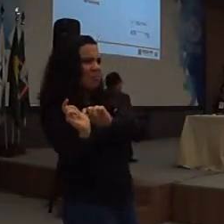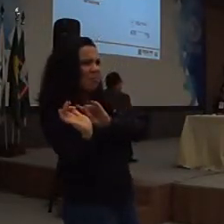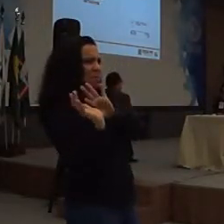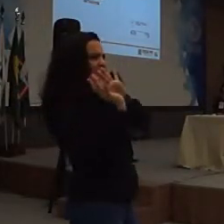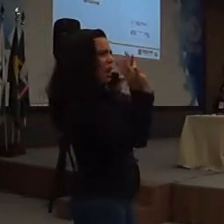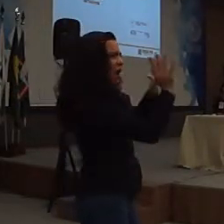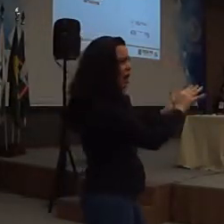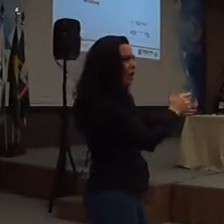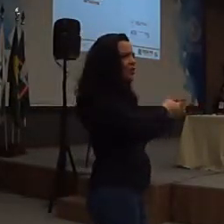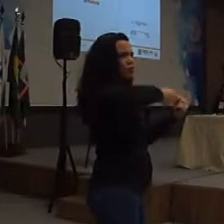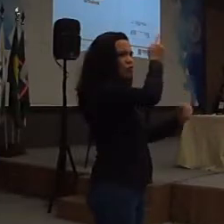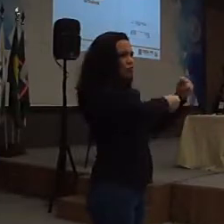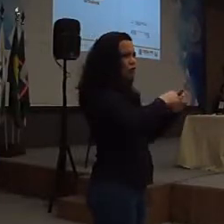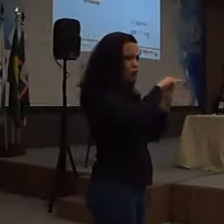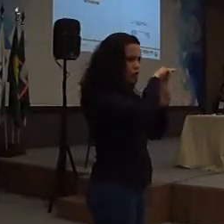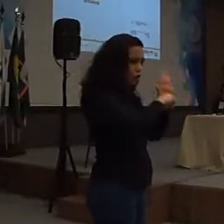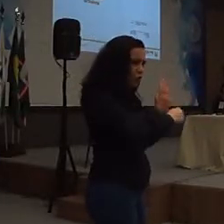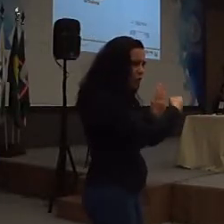normas?